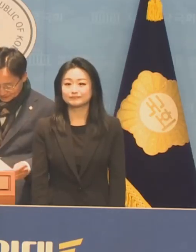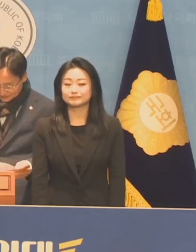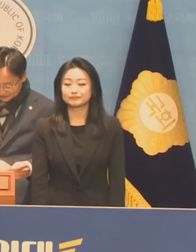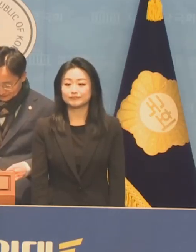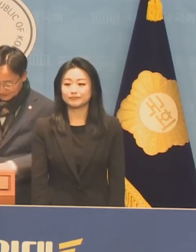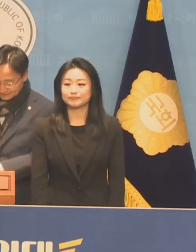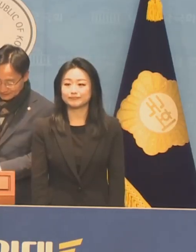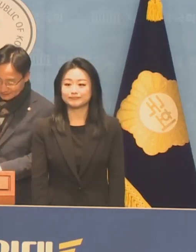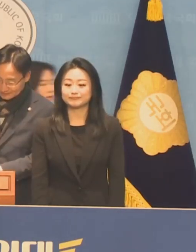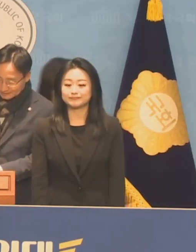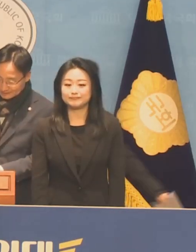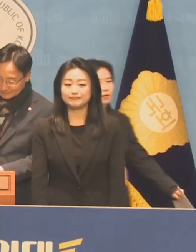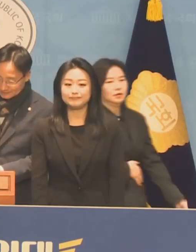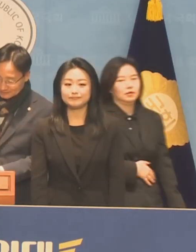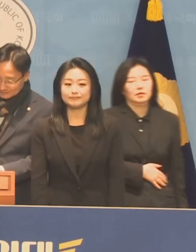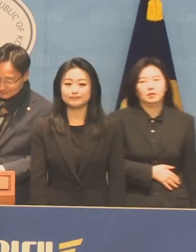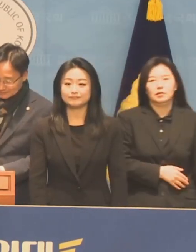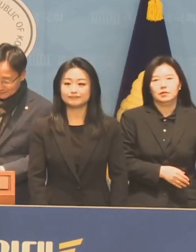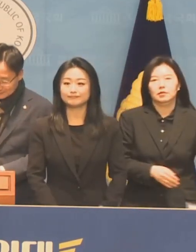네.